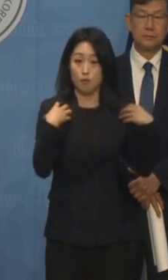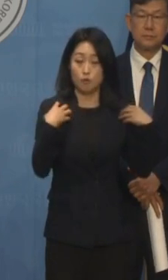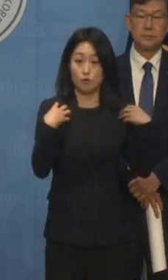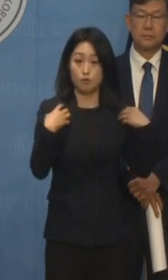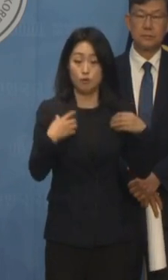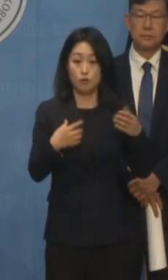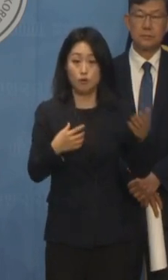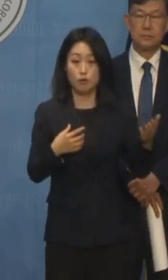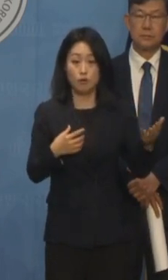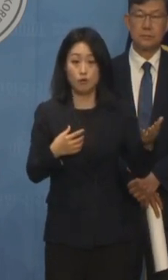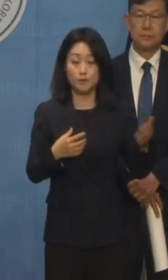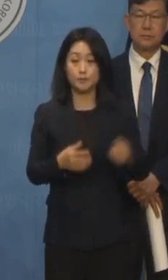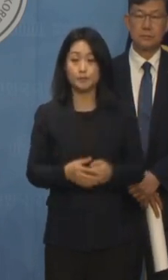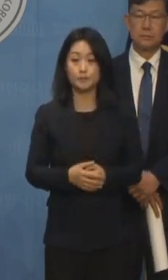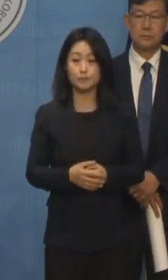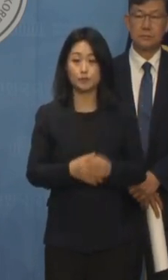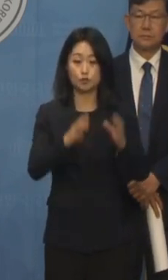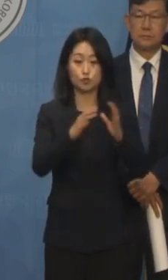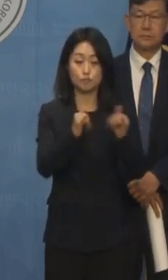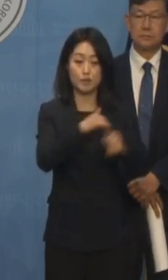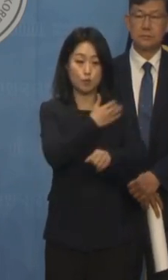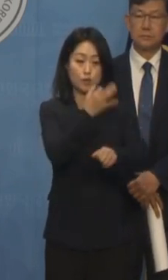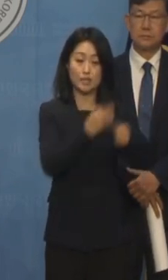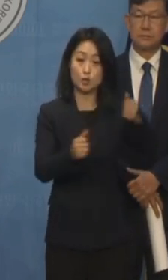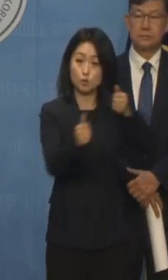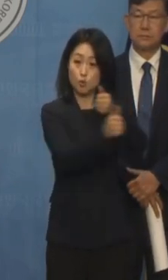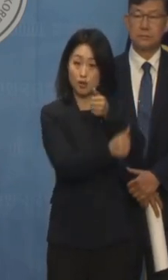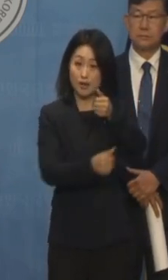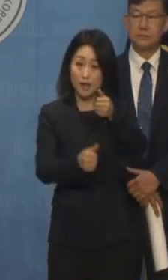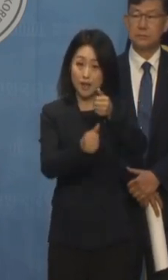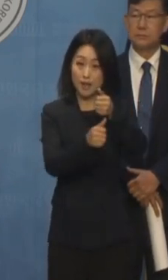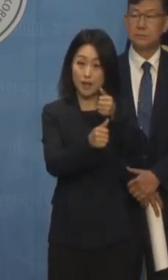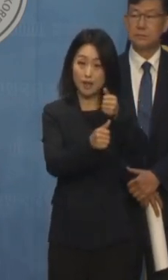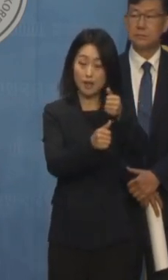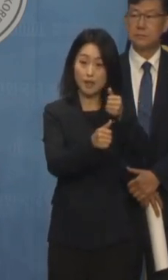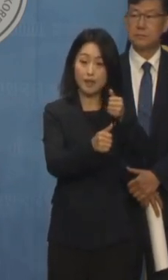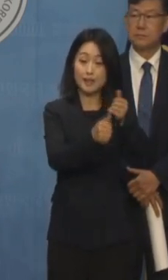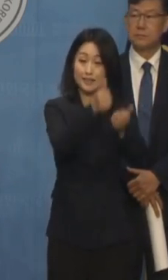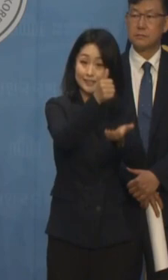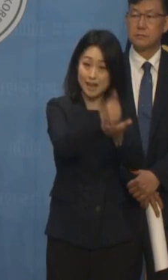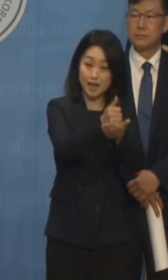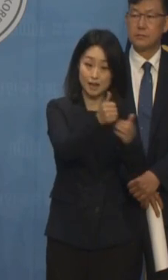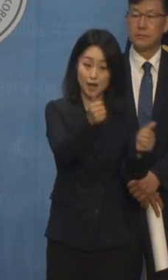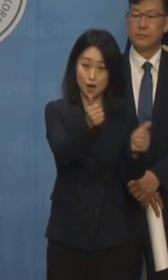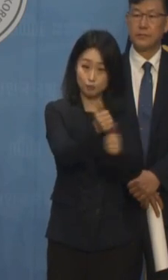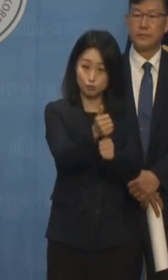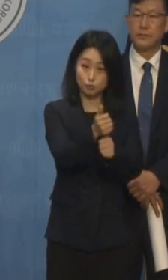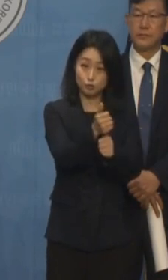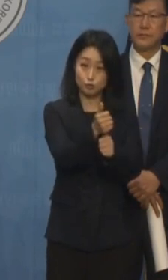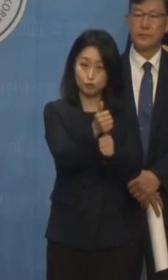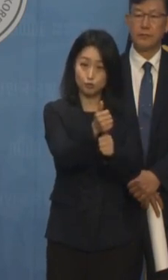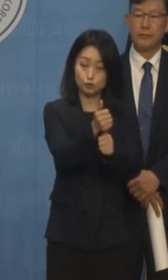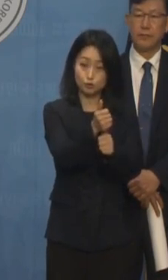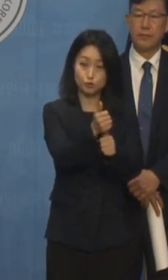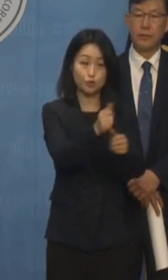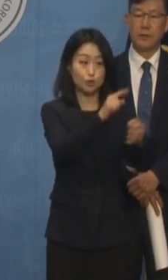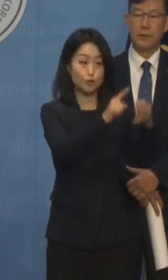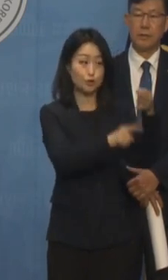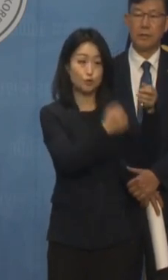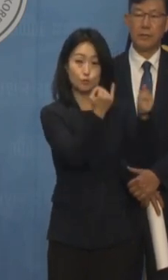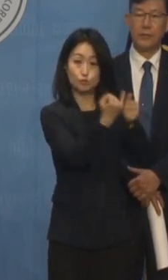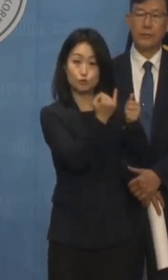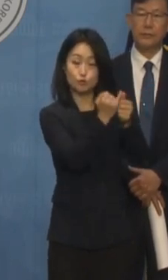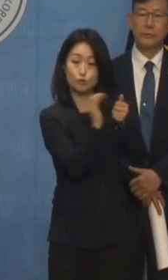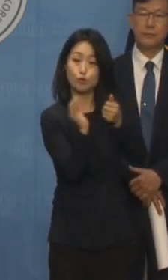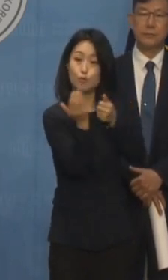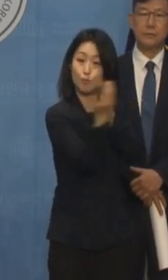독립기관인 반부패 총괄기관 국민권익위원회를 그 위원장과 부위원장들이 나서서 자신들의